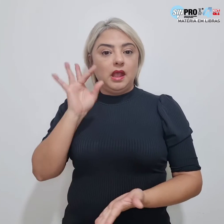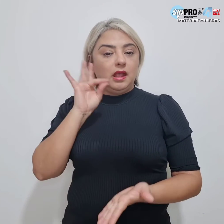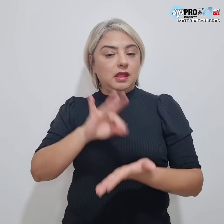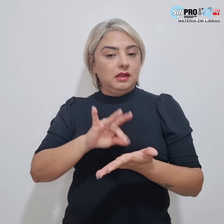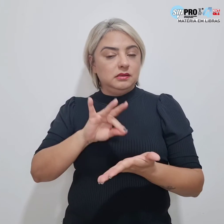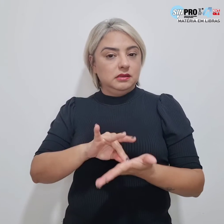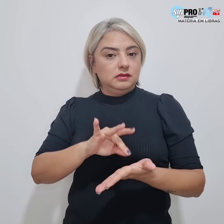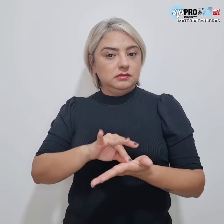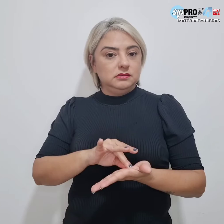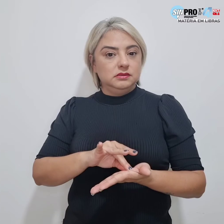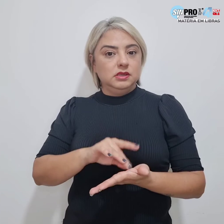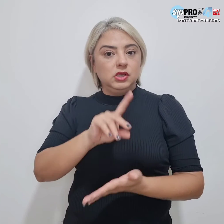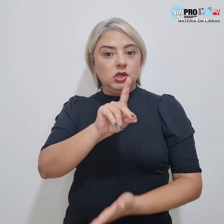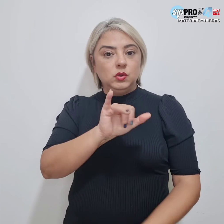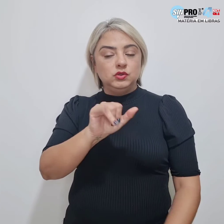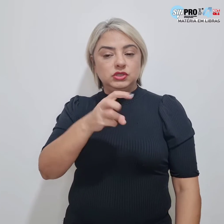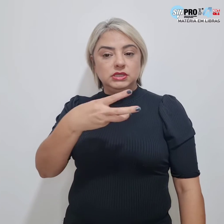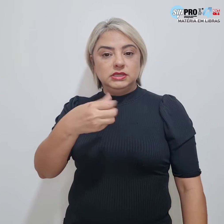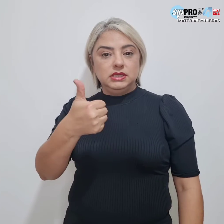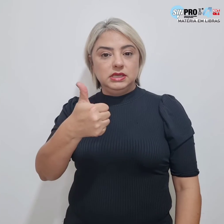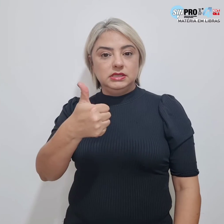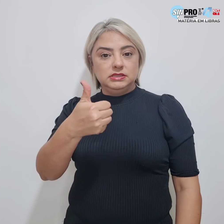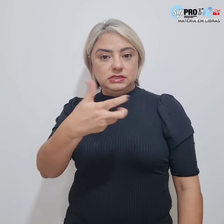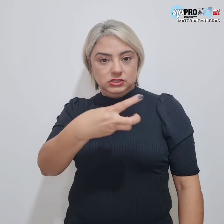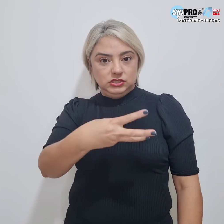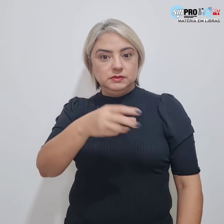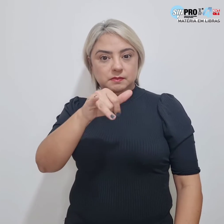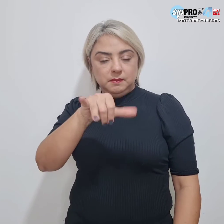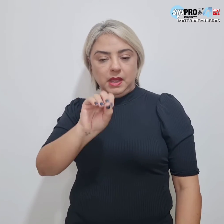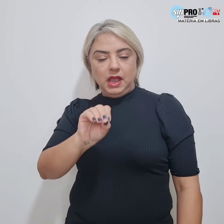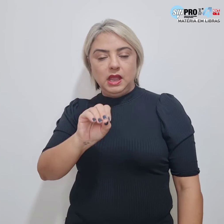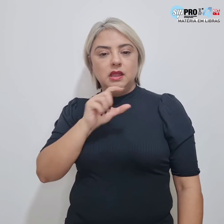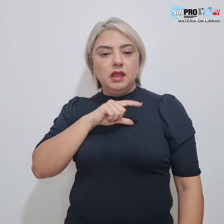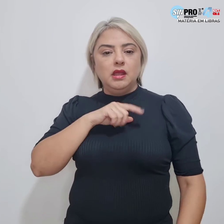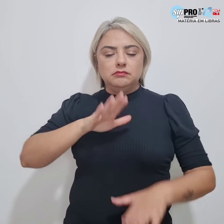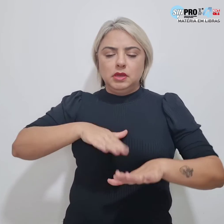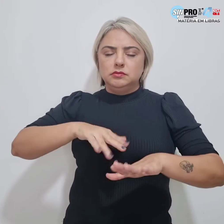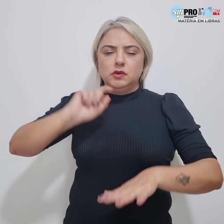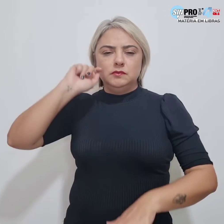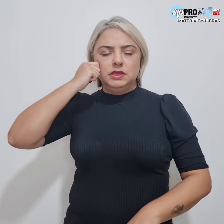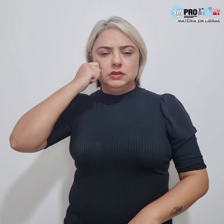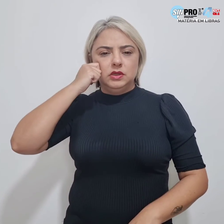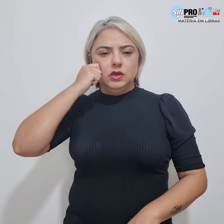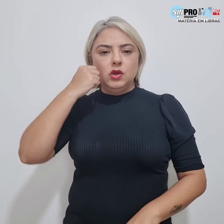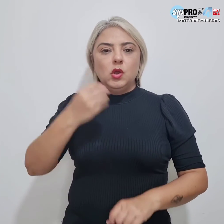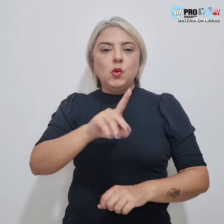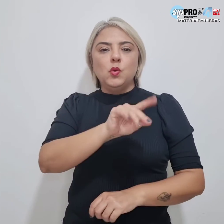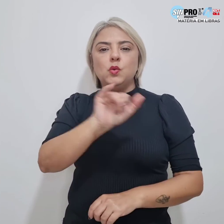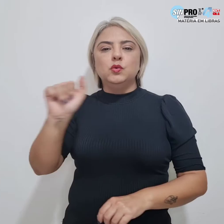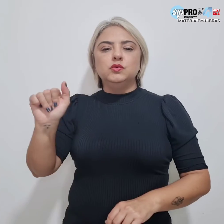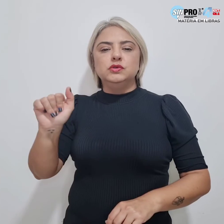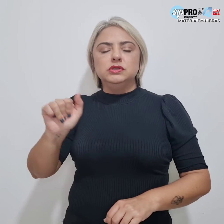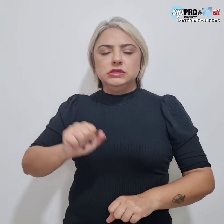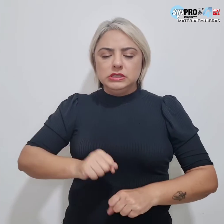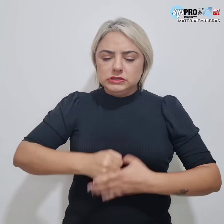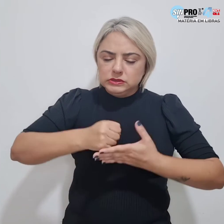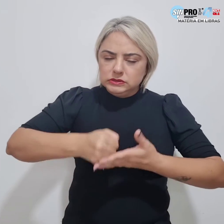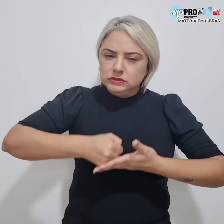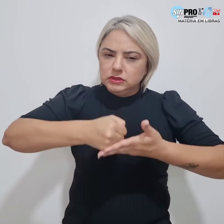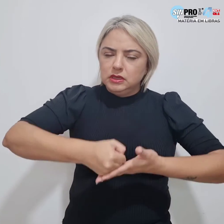realidade. O dia 13 de maio é considerado, pelo movimento negro, como um dia de intensificar a luta